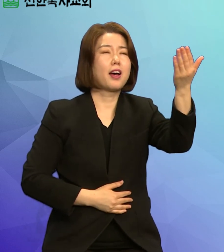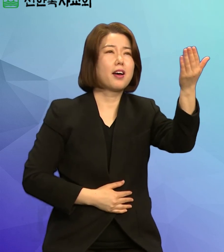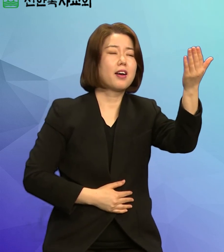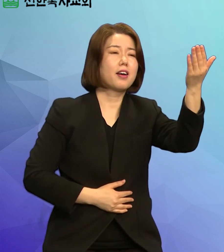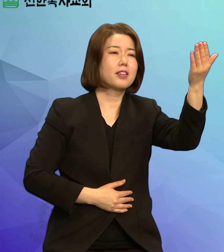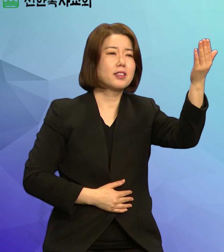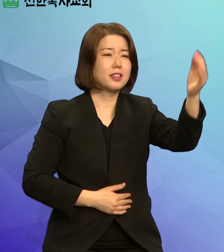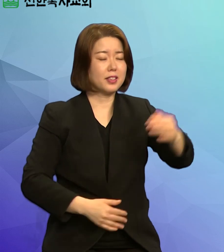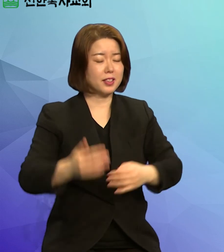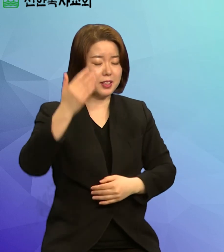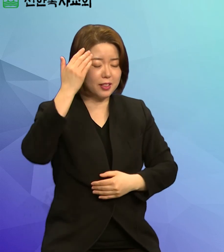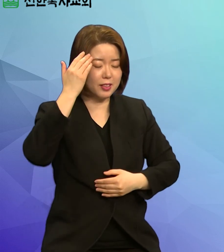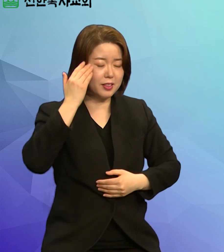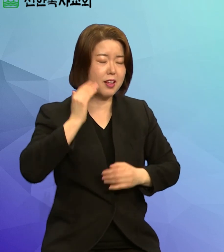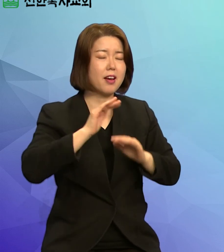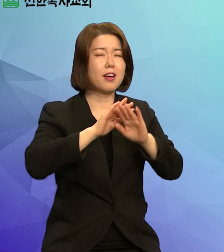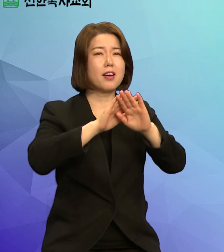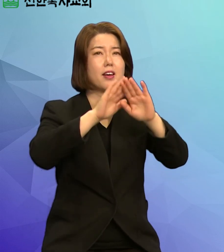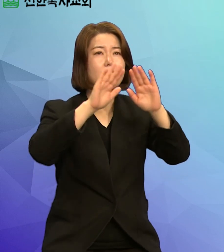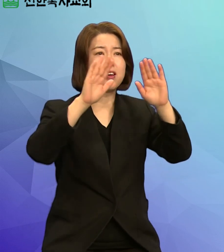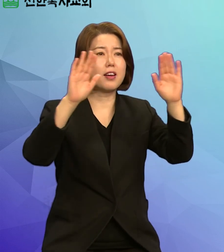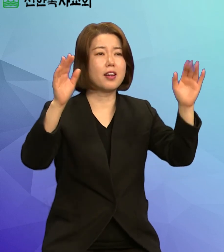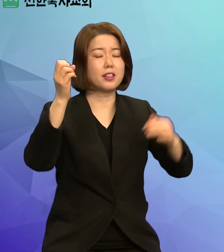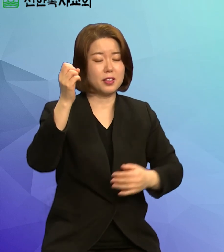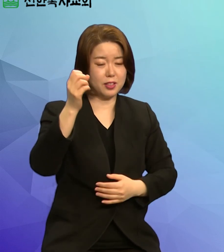왕, 당신은